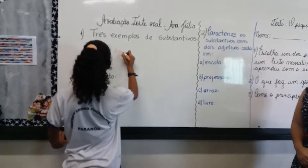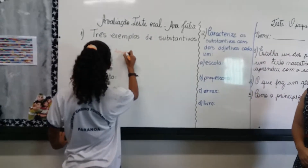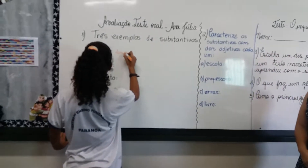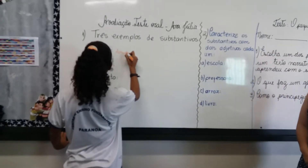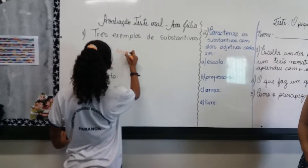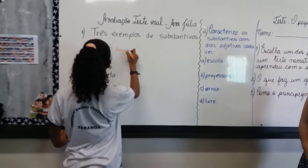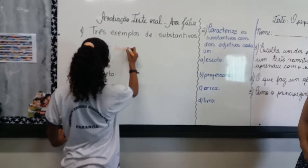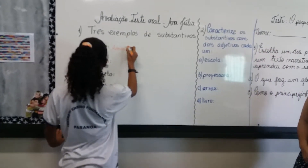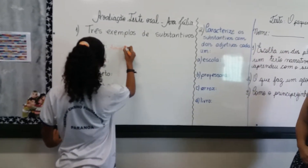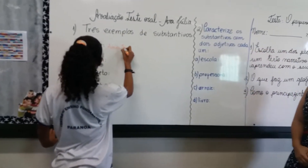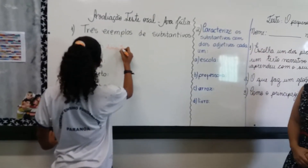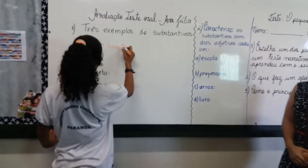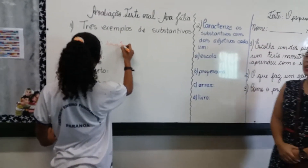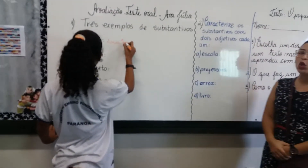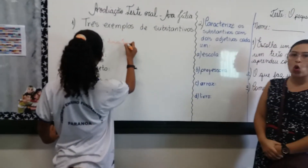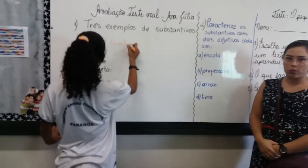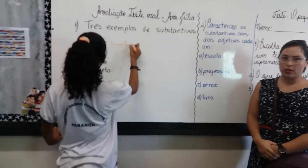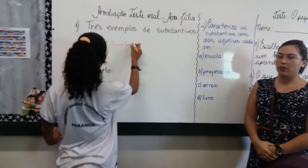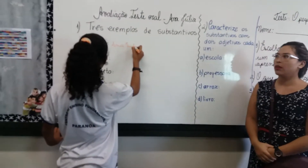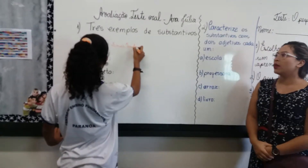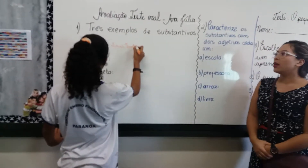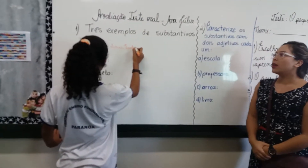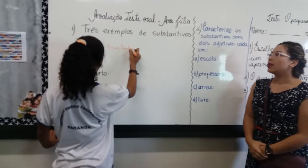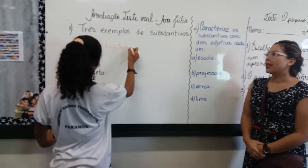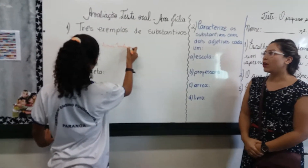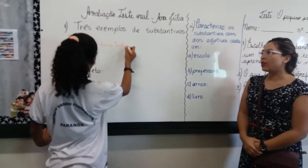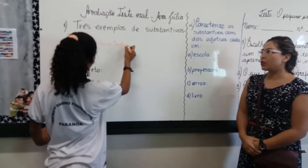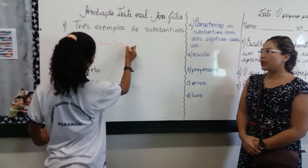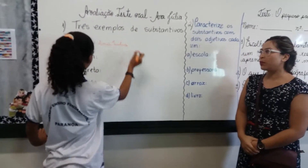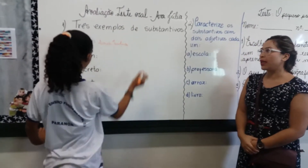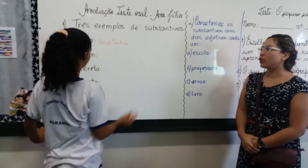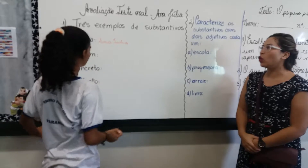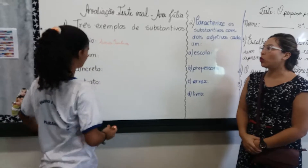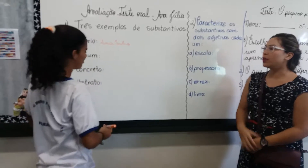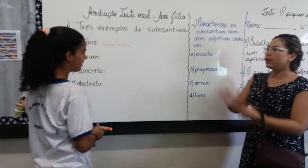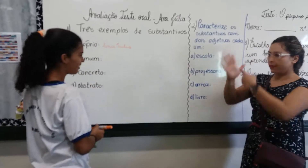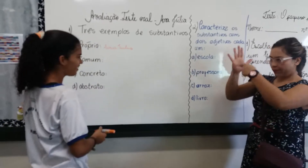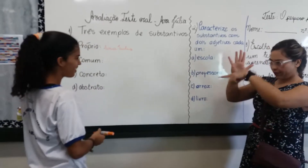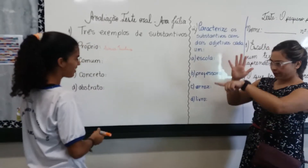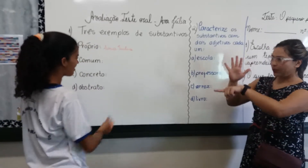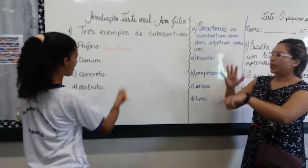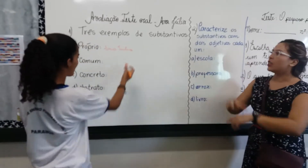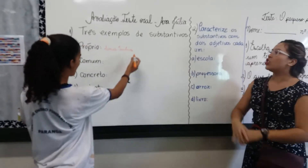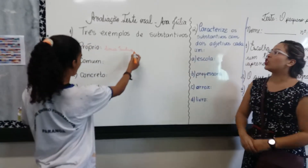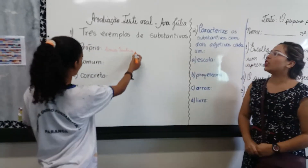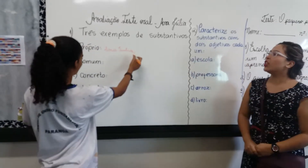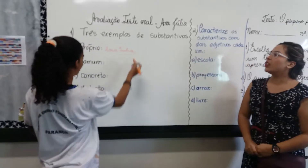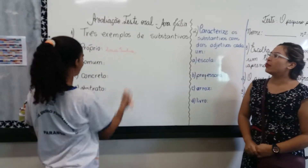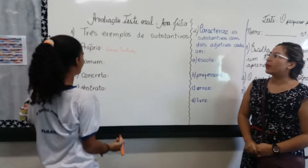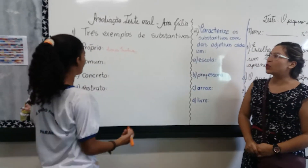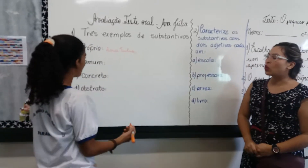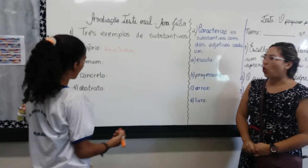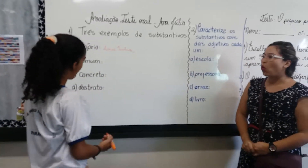Entendeu que próprio é nome, né? Estava explicando para ela nome de